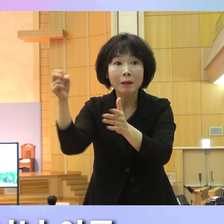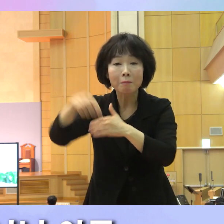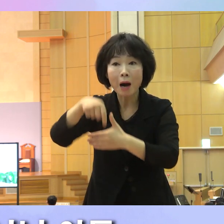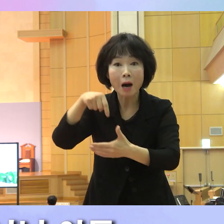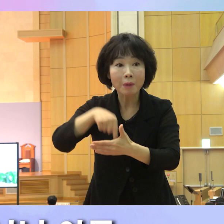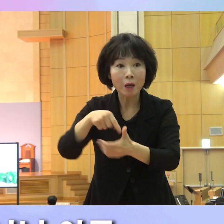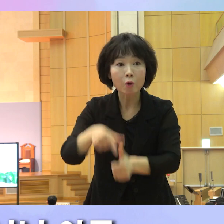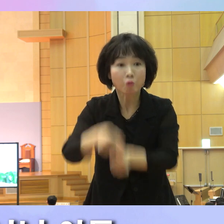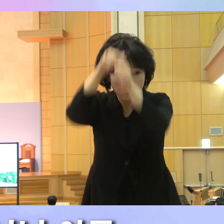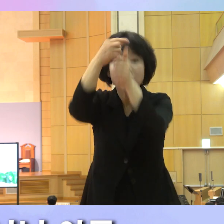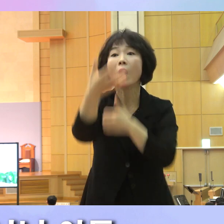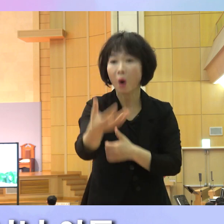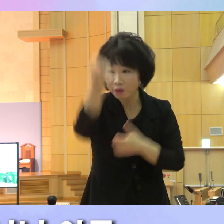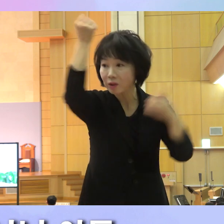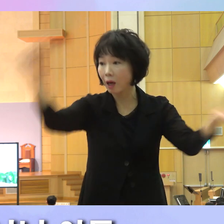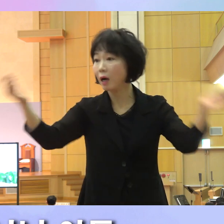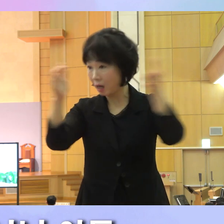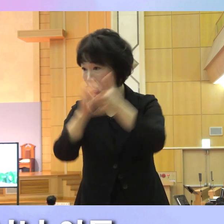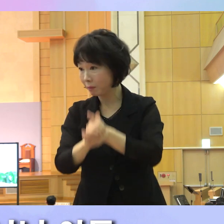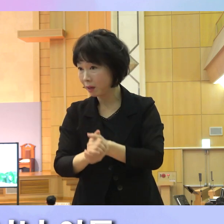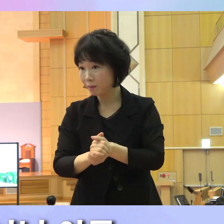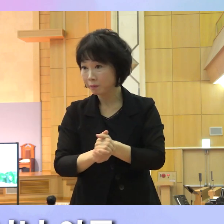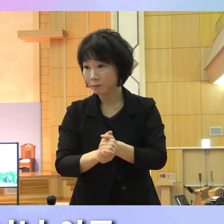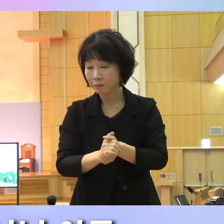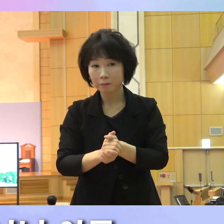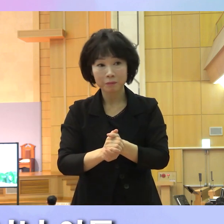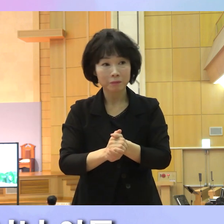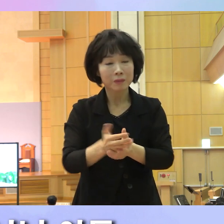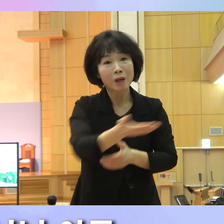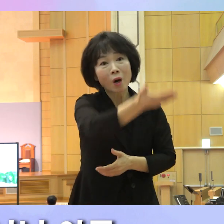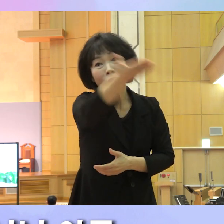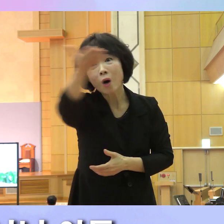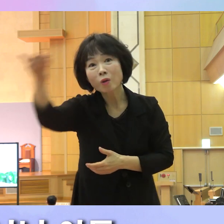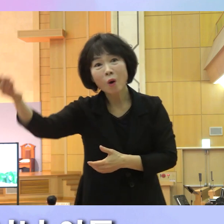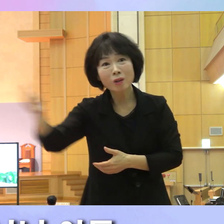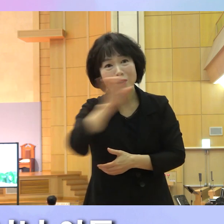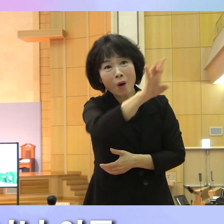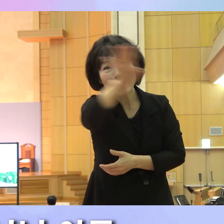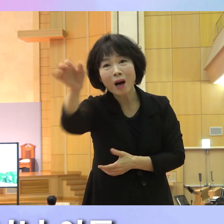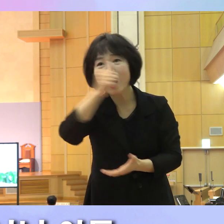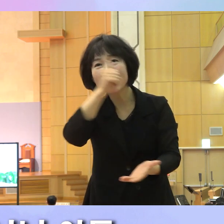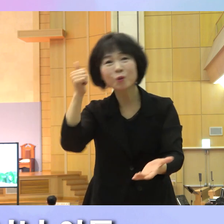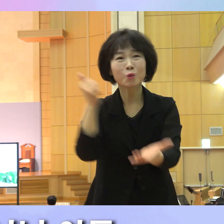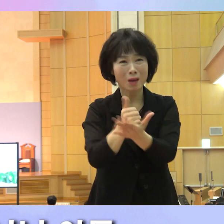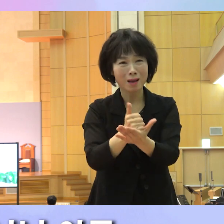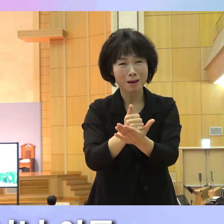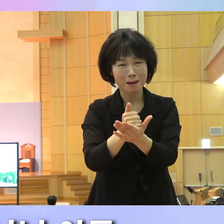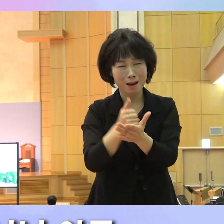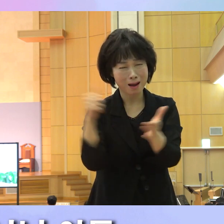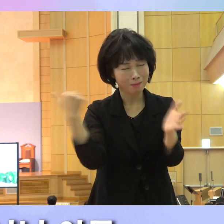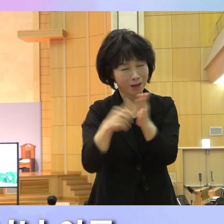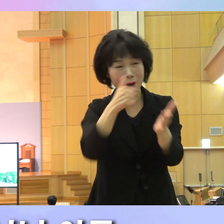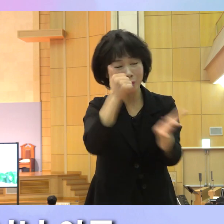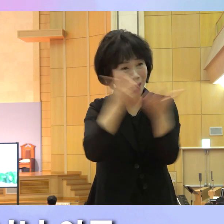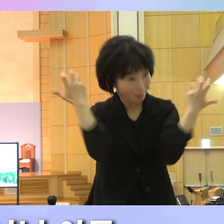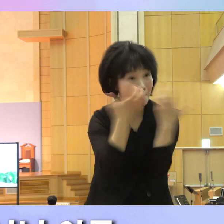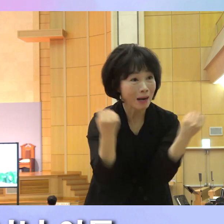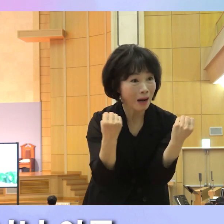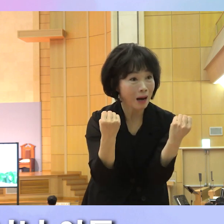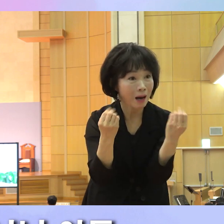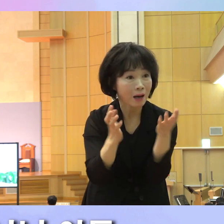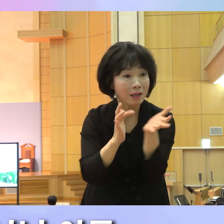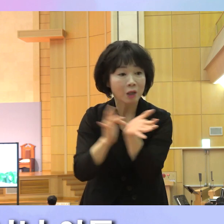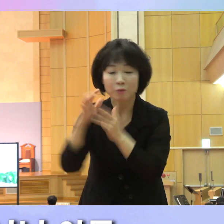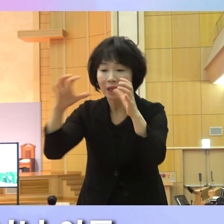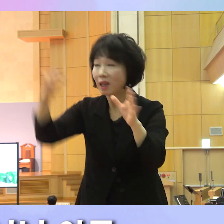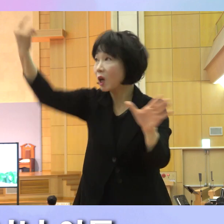이렇게 죽은, 죄로 말미암아 영원히 죽을 자를 살리기 위해서 하나님은 독생자 예수를